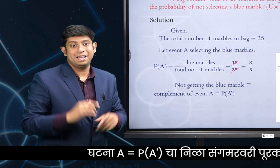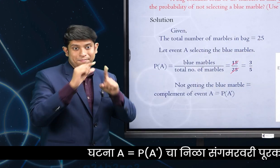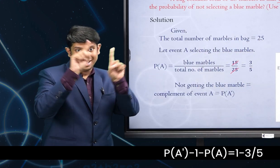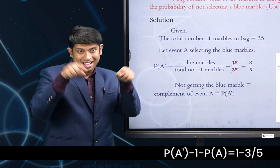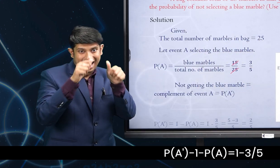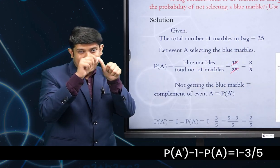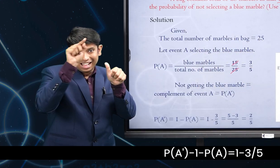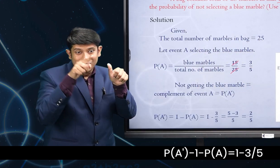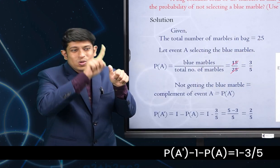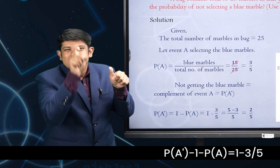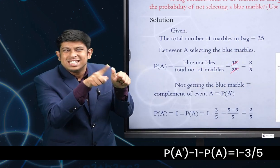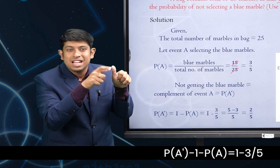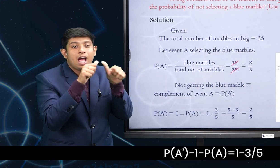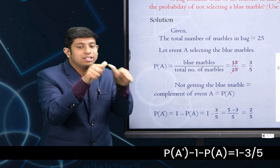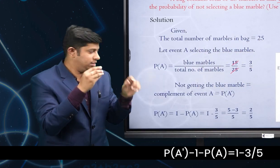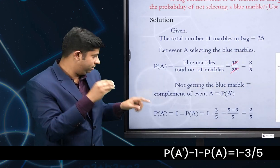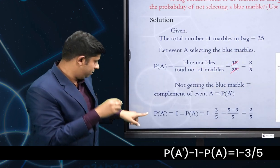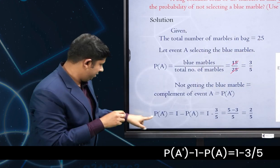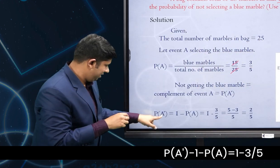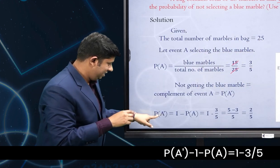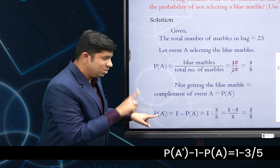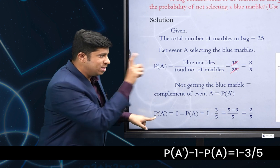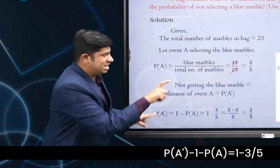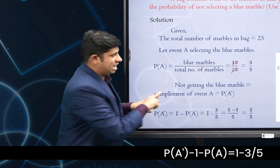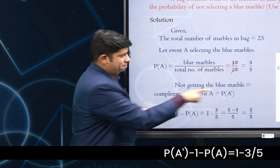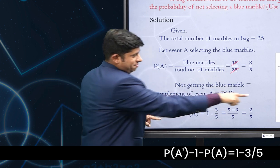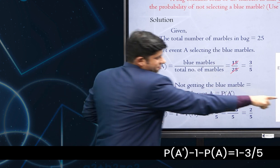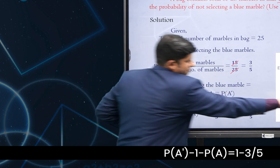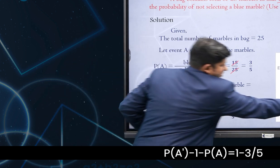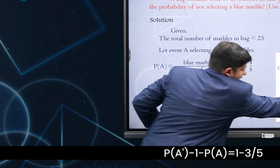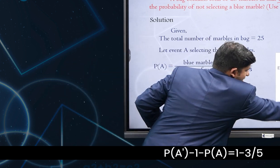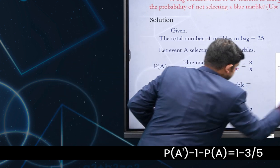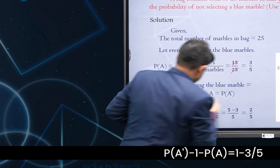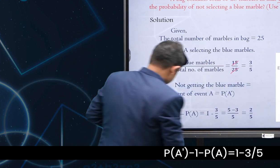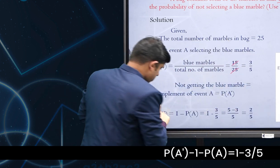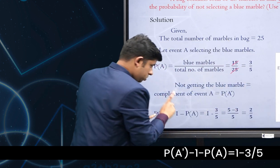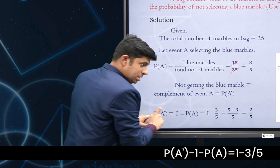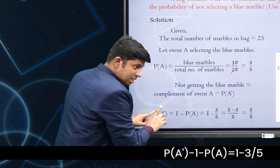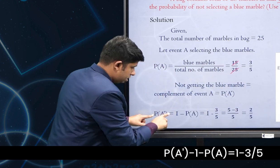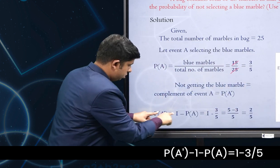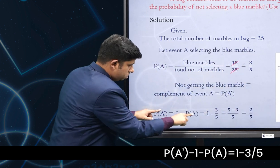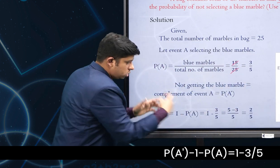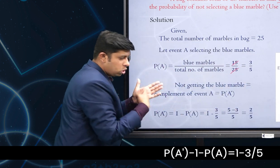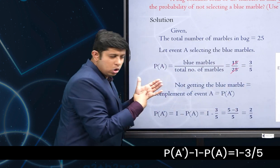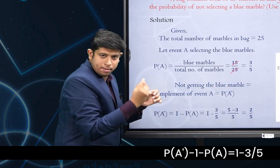पी कंसामध्ये ए वजा 1 वजा पी कंसामध्ये ए बरोबर 1 वजा